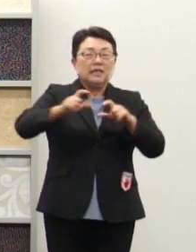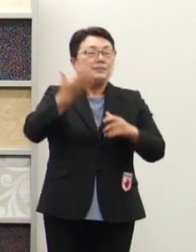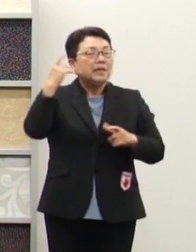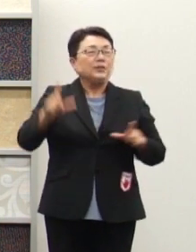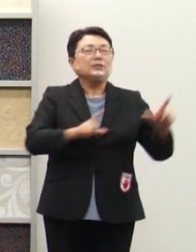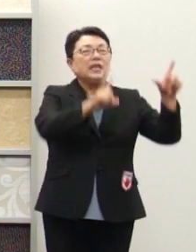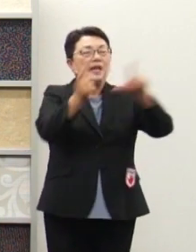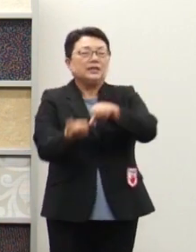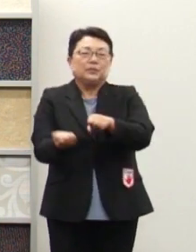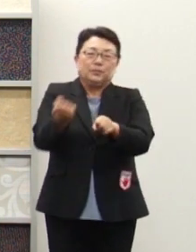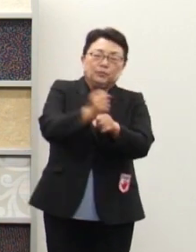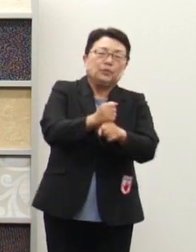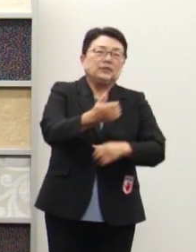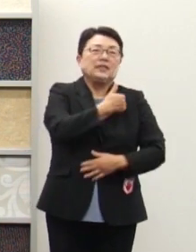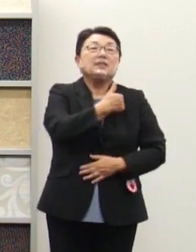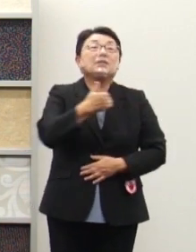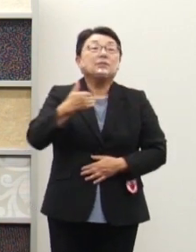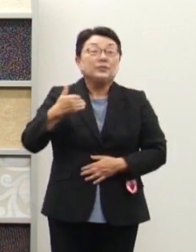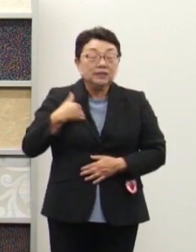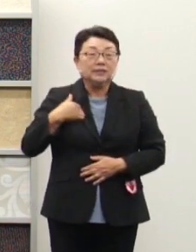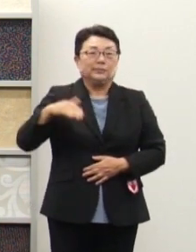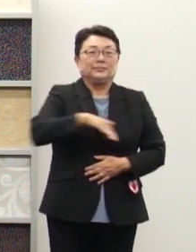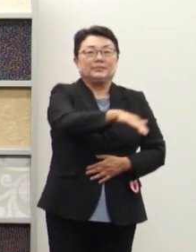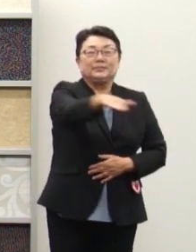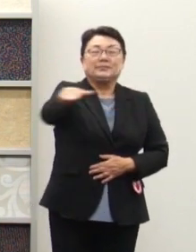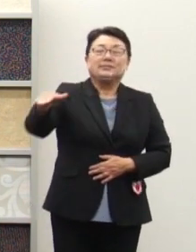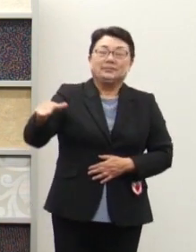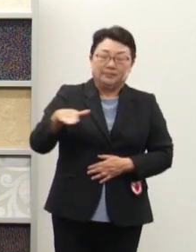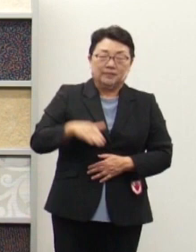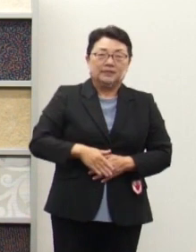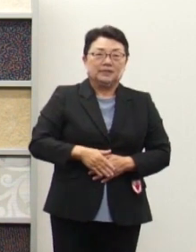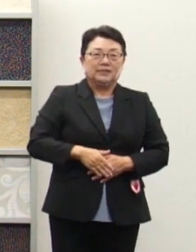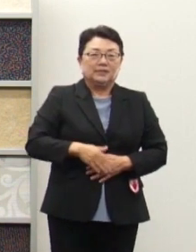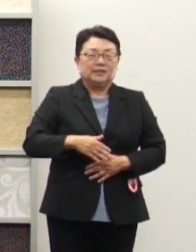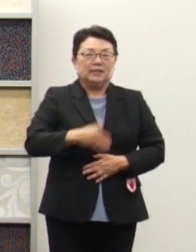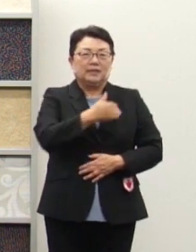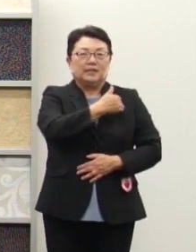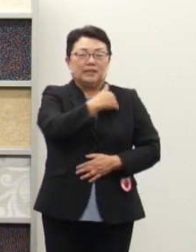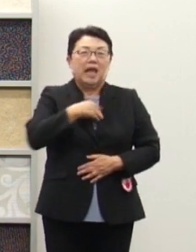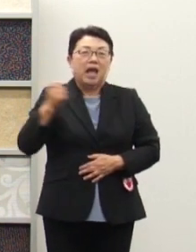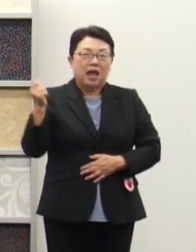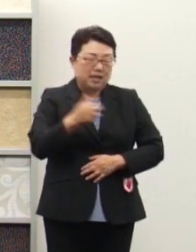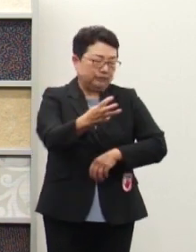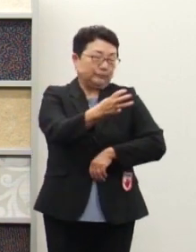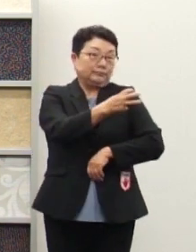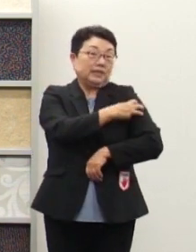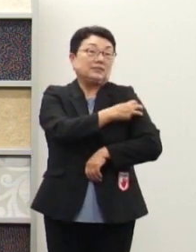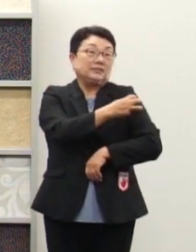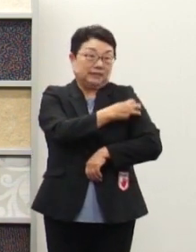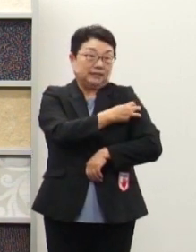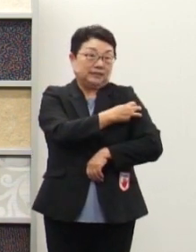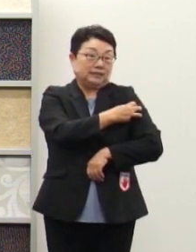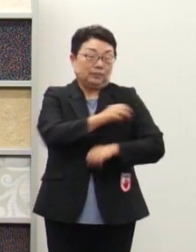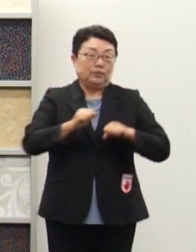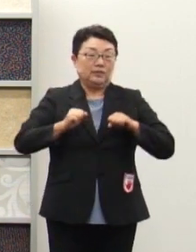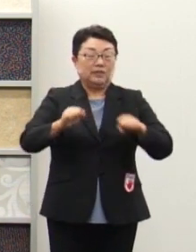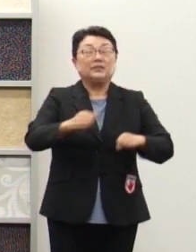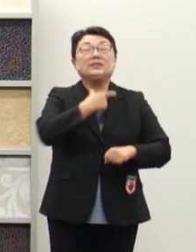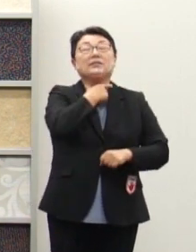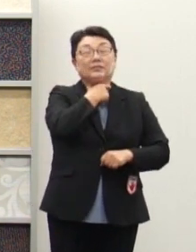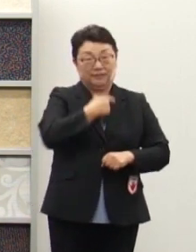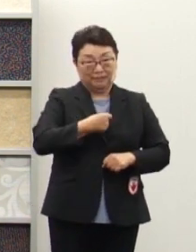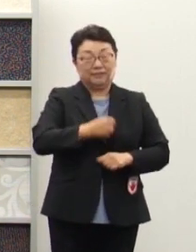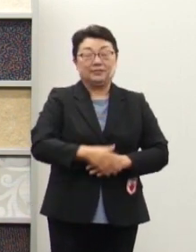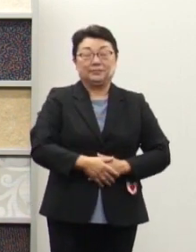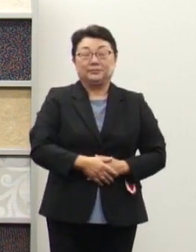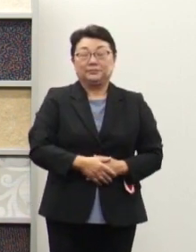していくために、一人でも多くの方々に、なるべく早くワクチン接種を、受けていただきたいと思います